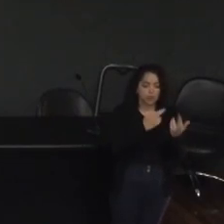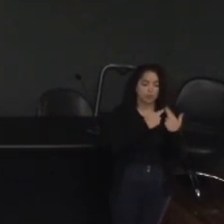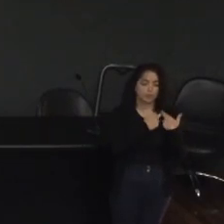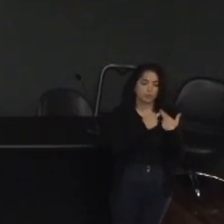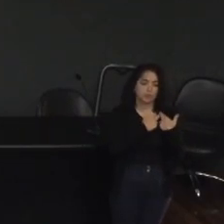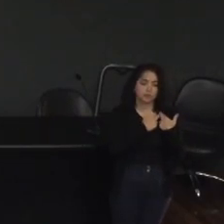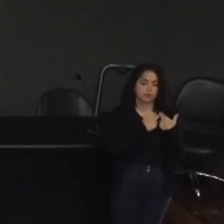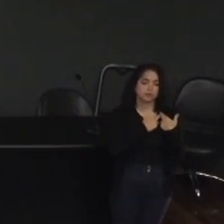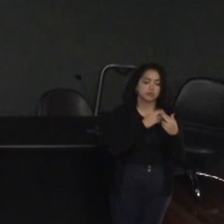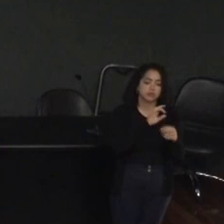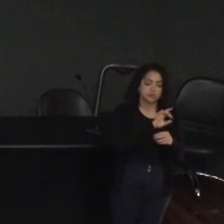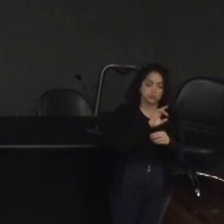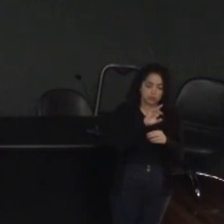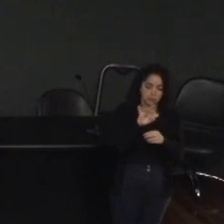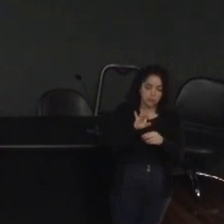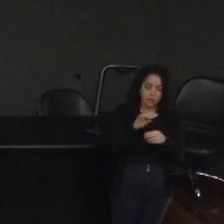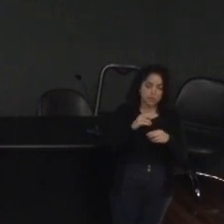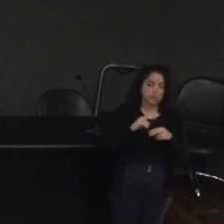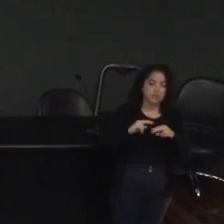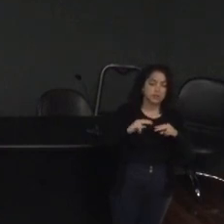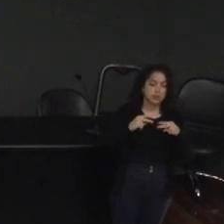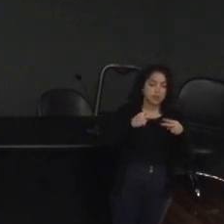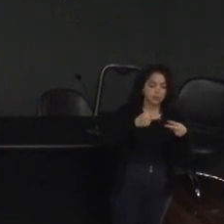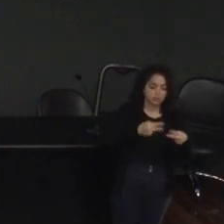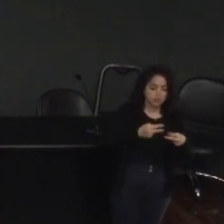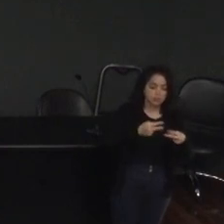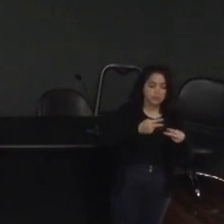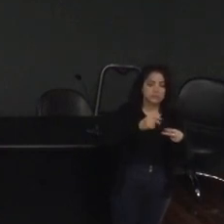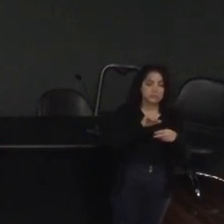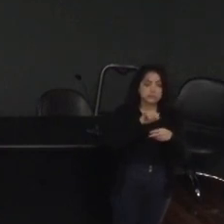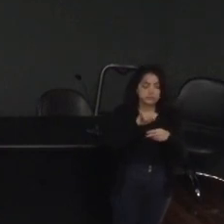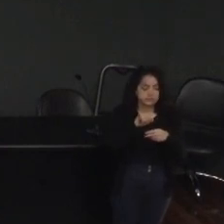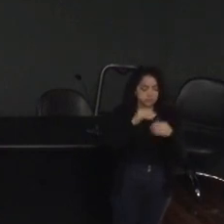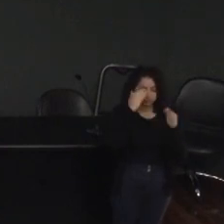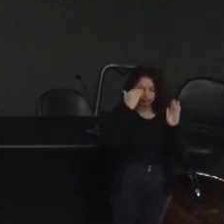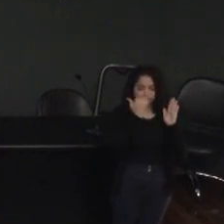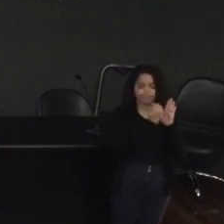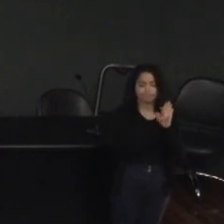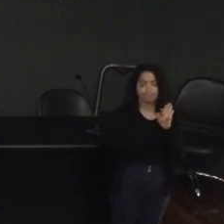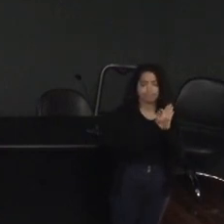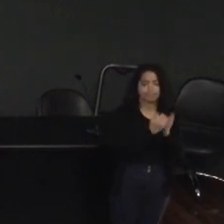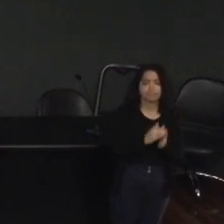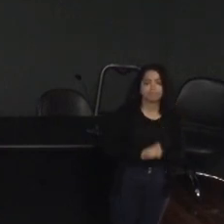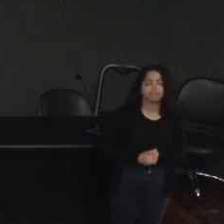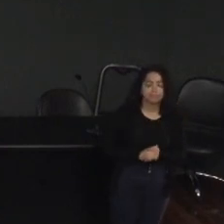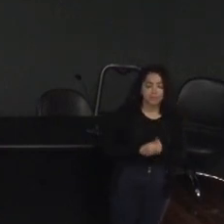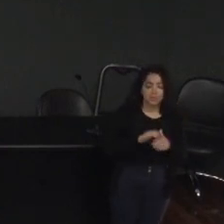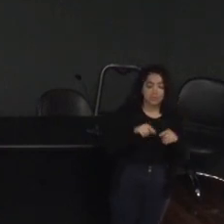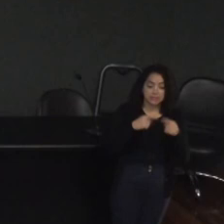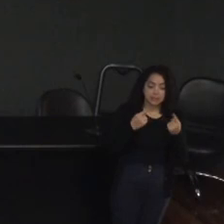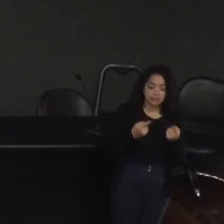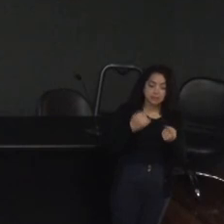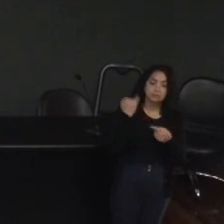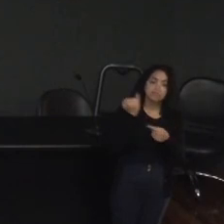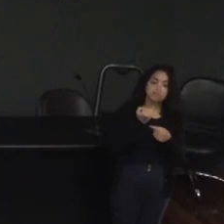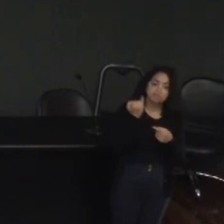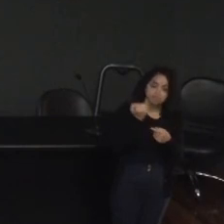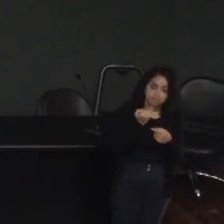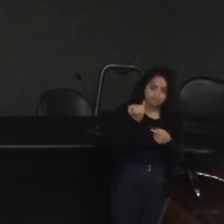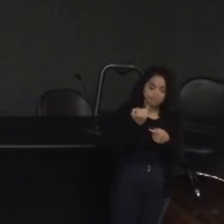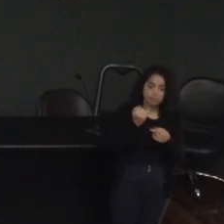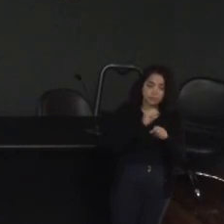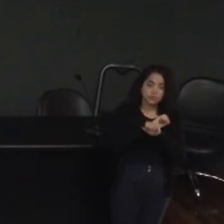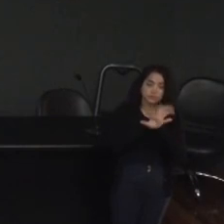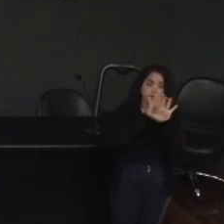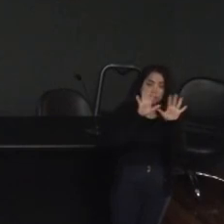obrigações das partes E qual é a consequência do descumprimento desse termo de uso Além disso é importante que esteja prevista de